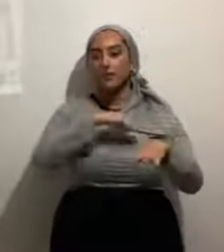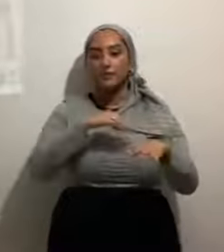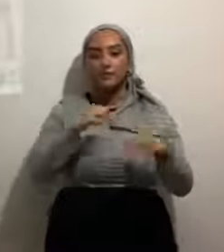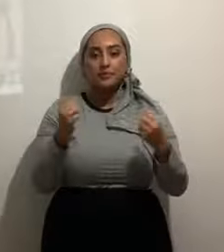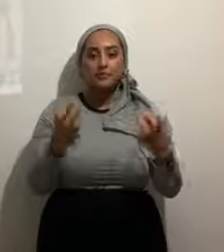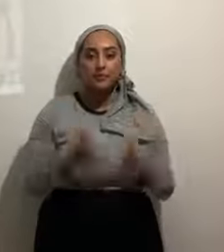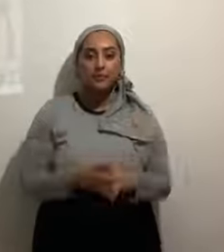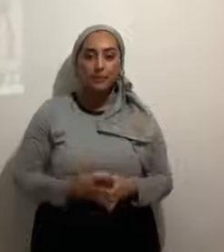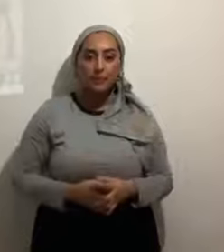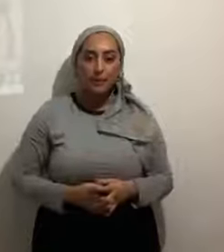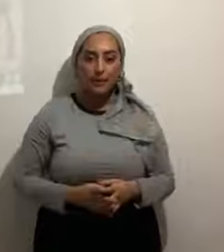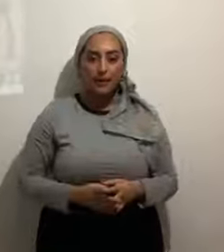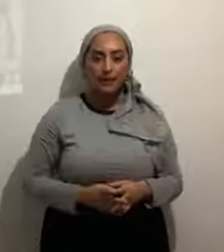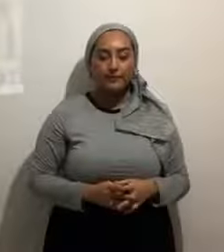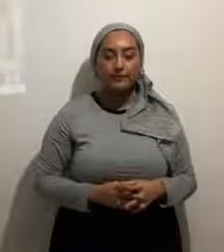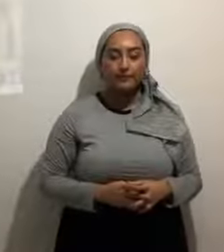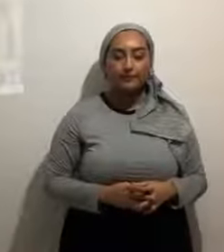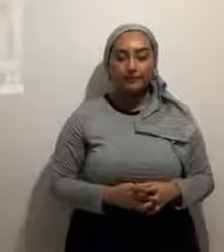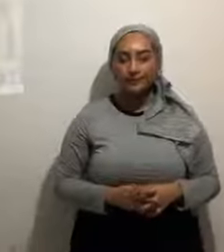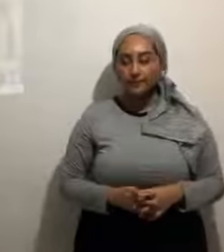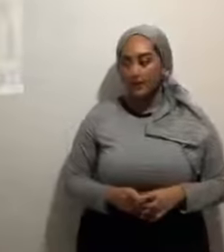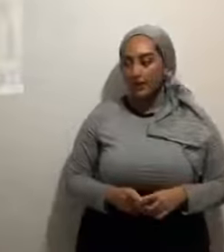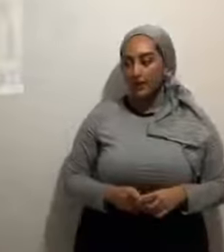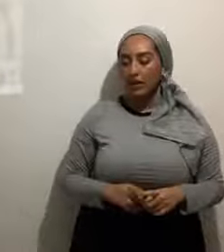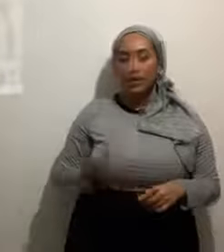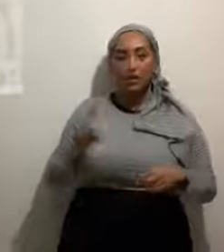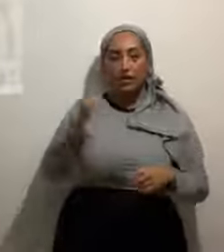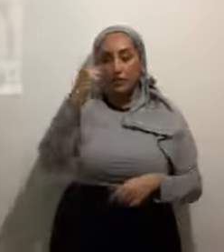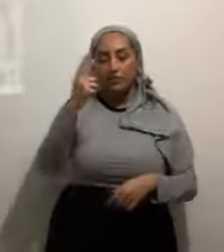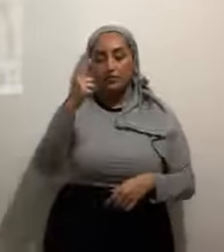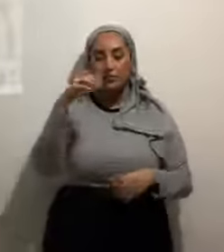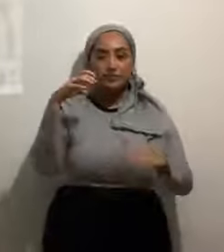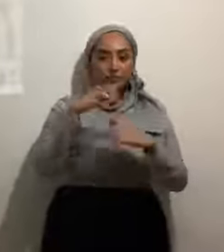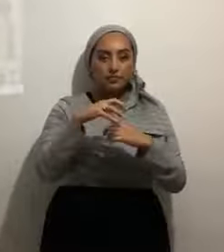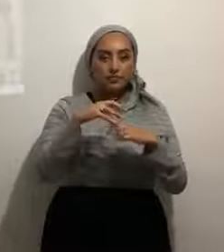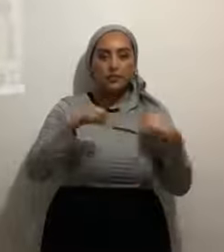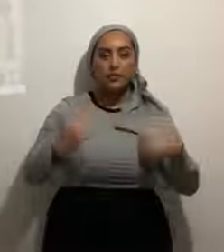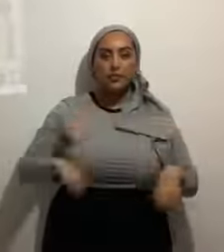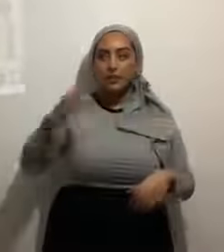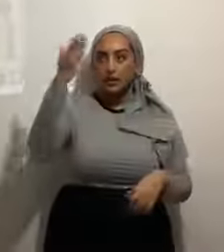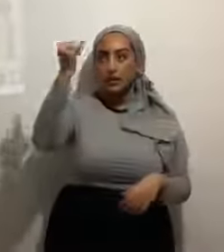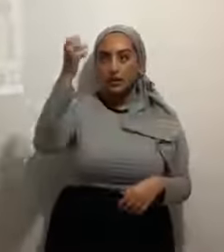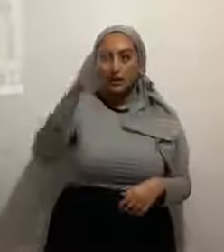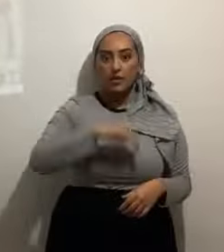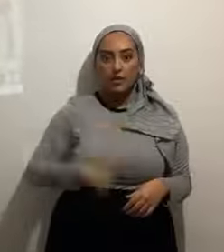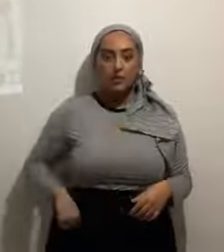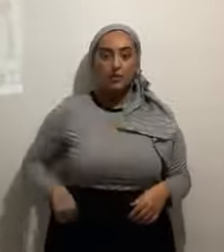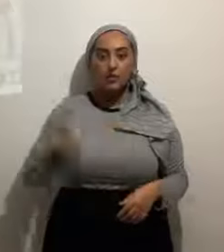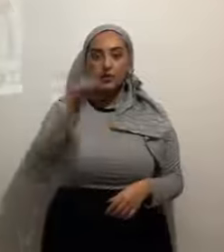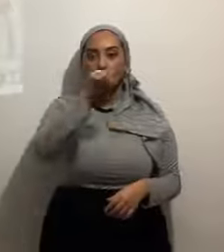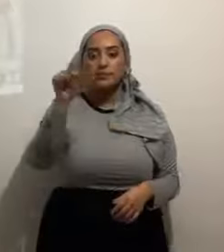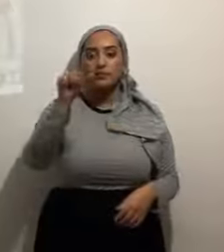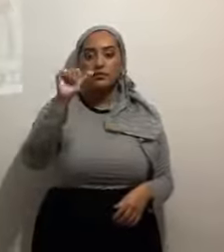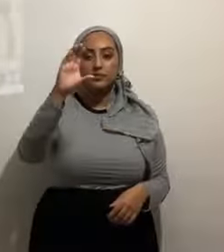sumo Cohen, que da lástima. Porque el sumo Cohen es Yahshua HaMashiach. Zacarías 12, verso